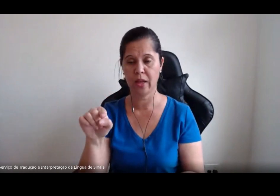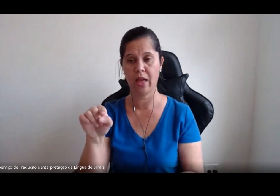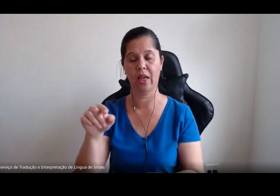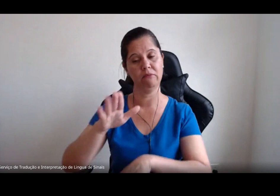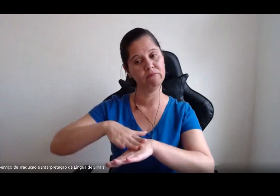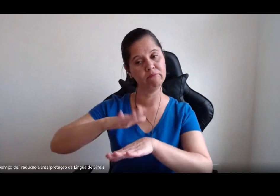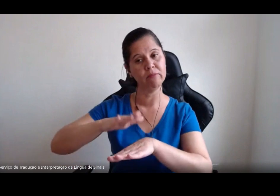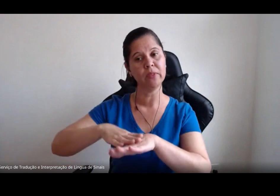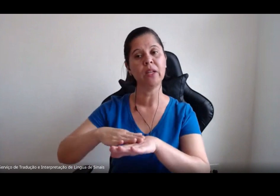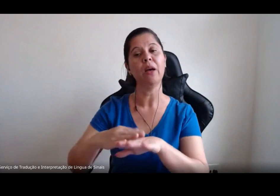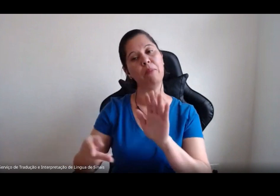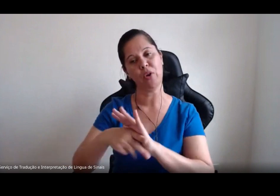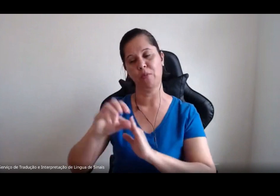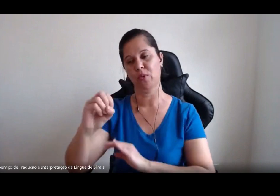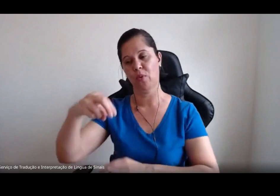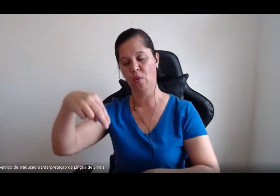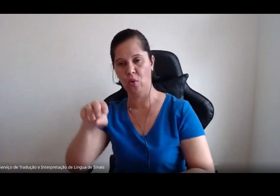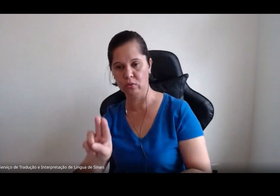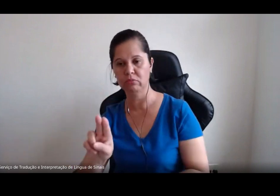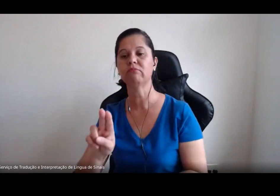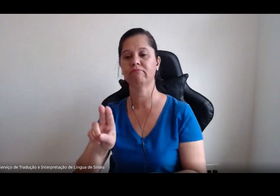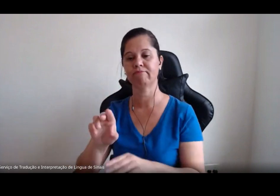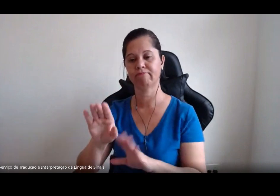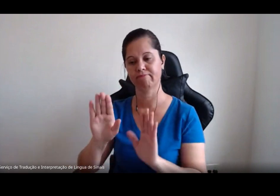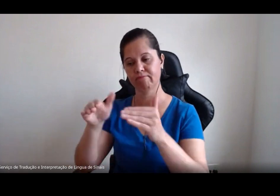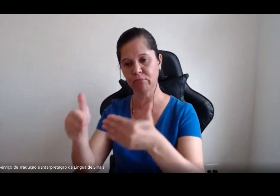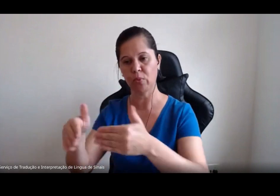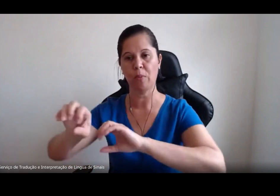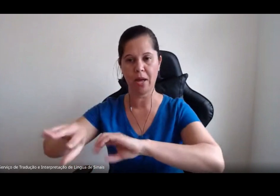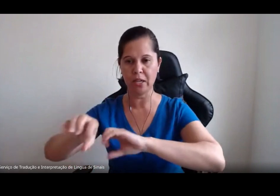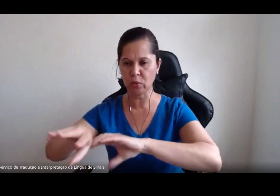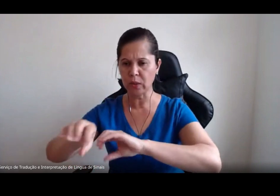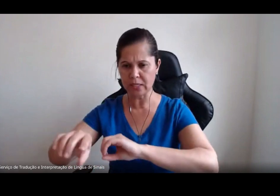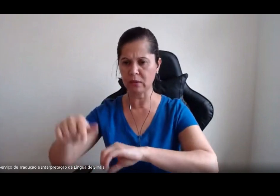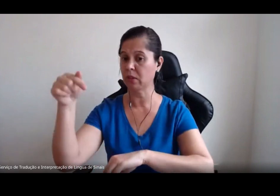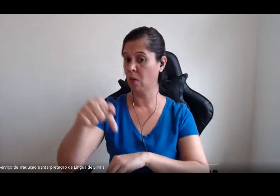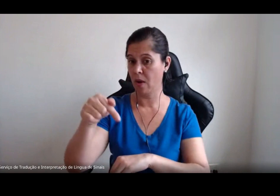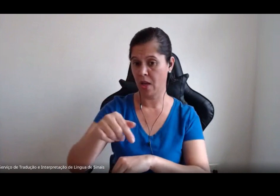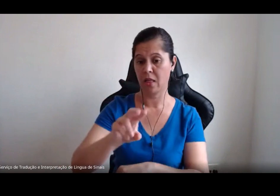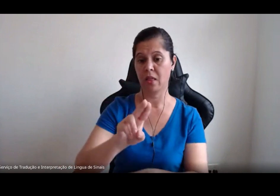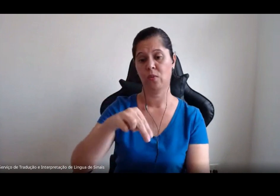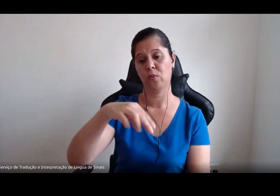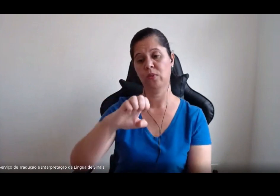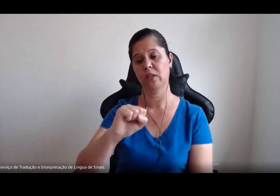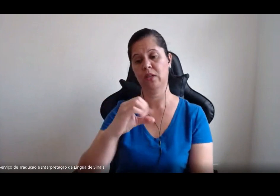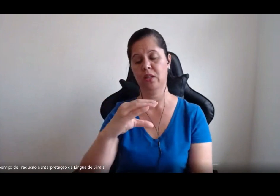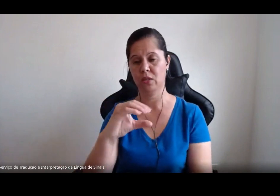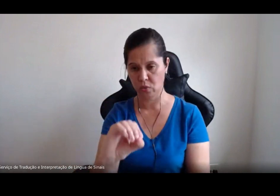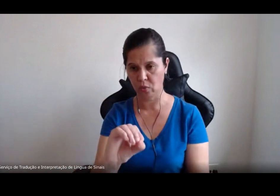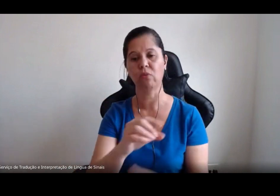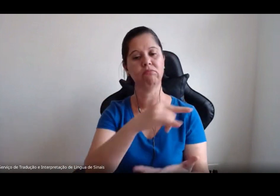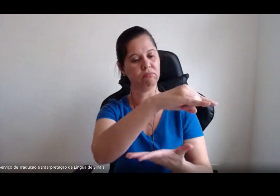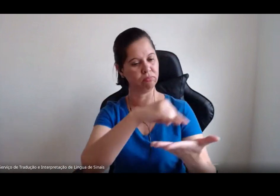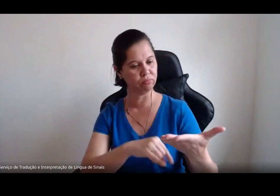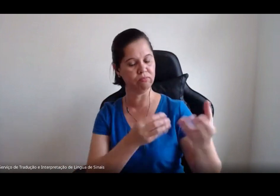das Organizações das Nações Unidas, da ONU, para a Educação. A perspectiva era, então, que a UNESCO levaria